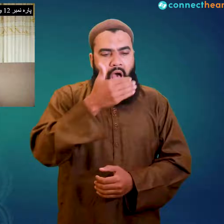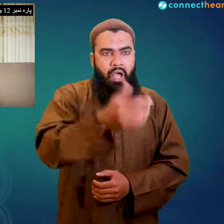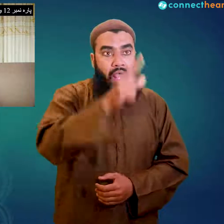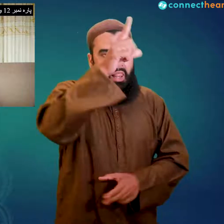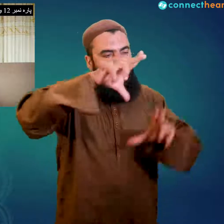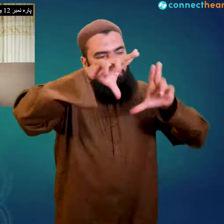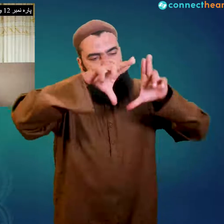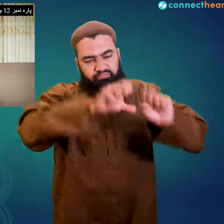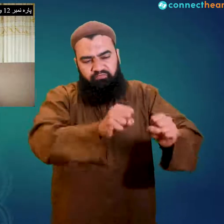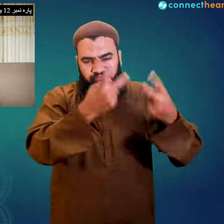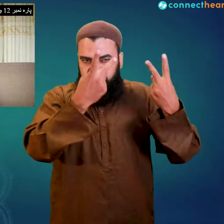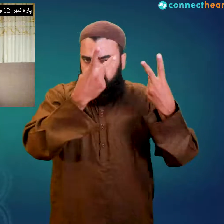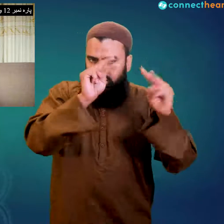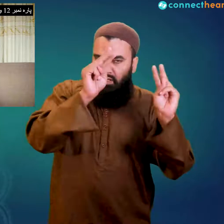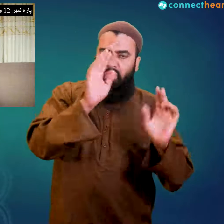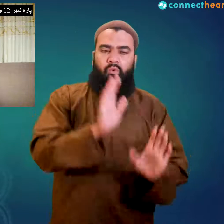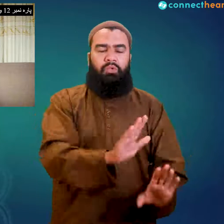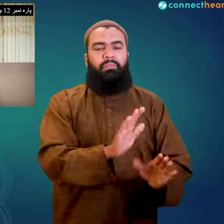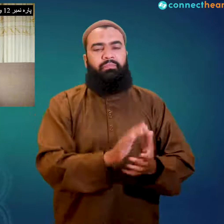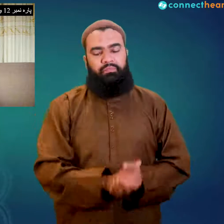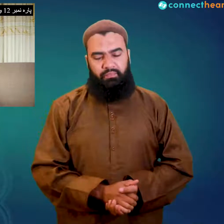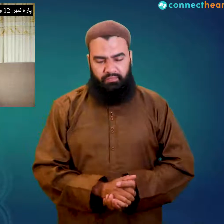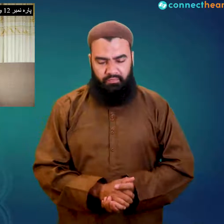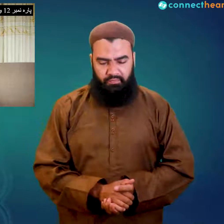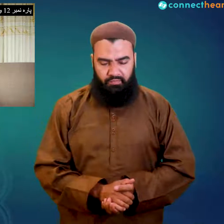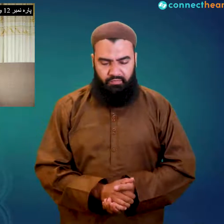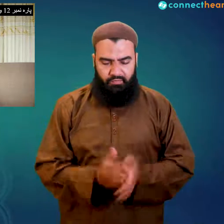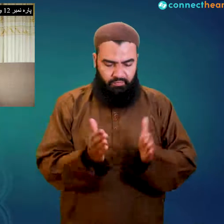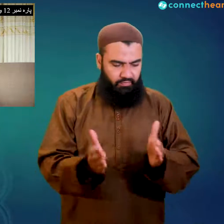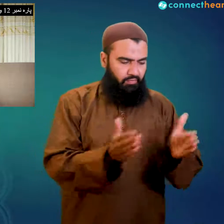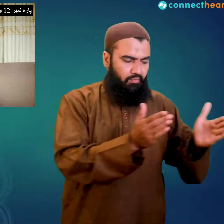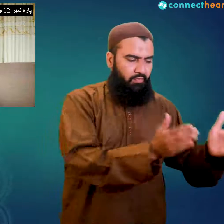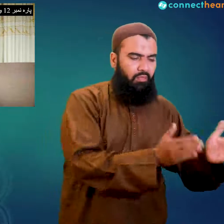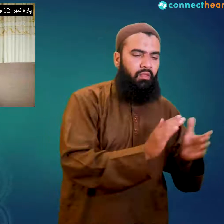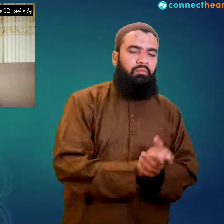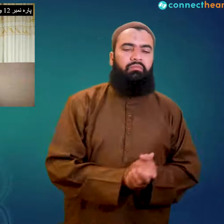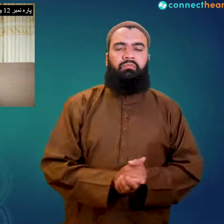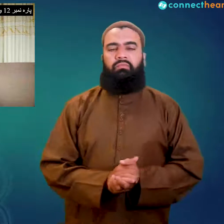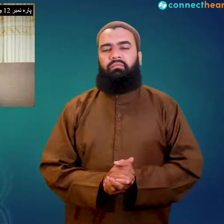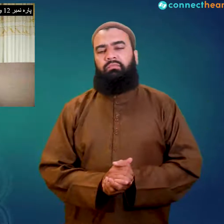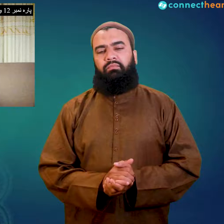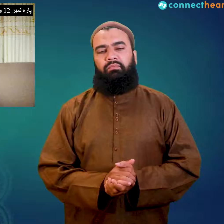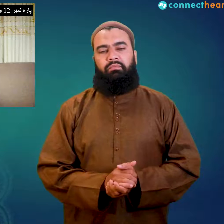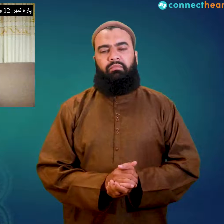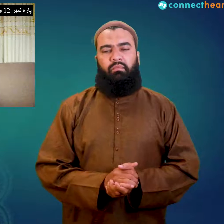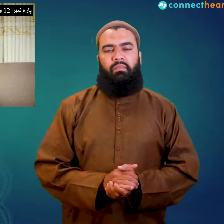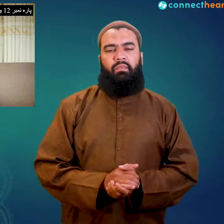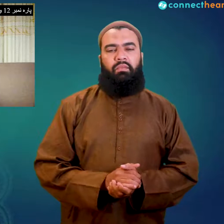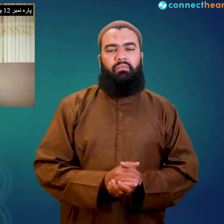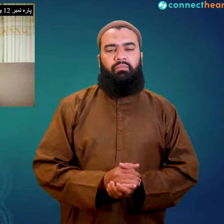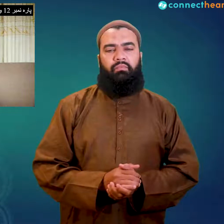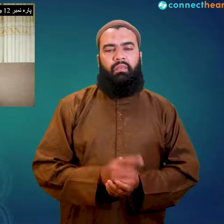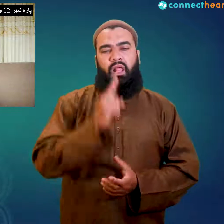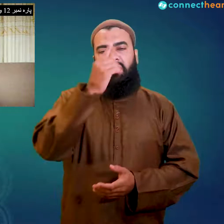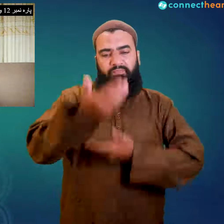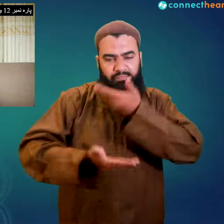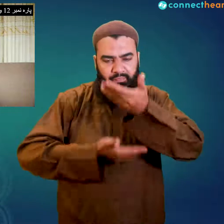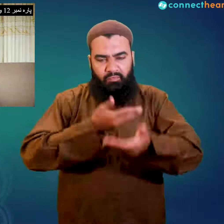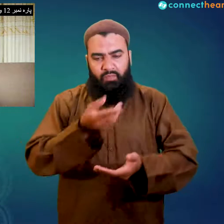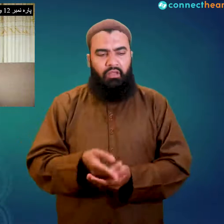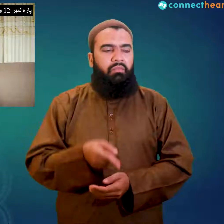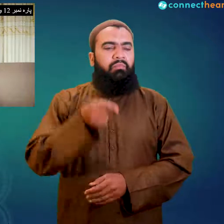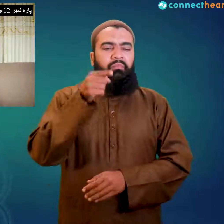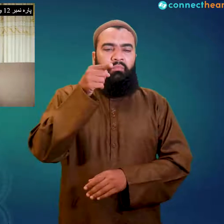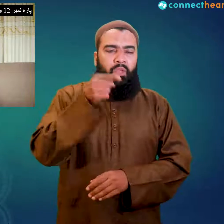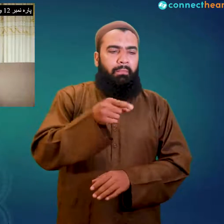اللَّيْلِ، پانچوں وقت کی نماز کا ذکر اس کے اندر آ گیا کہ نماز کی پابندی کی جائے، نماز کے خشوع اور خضوع